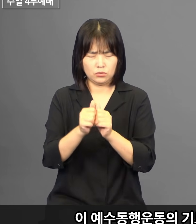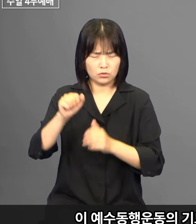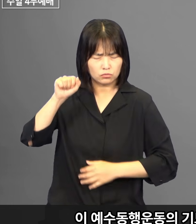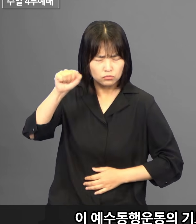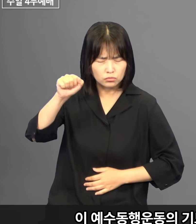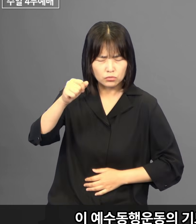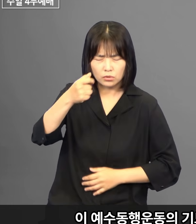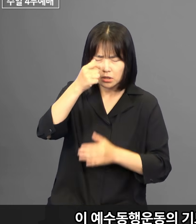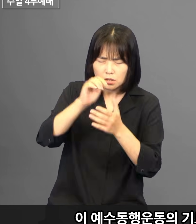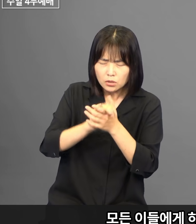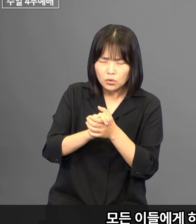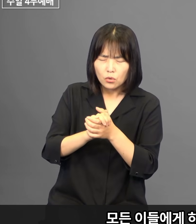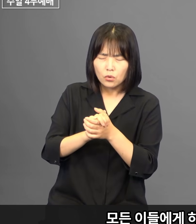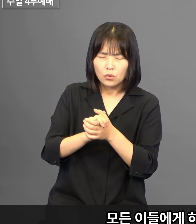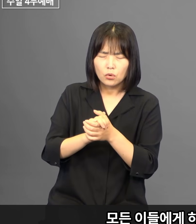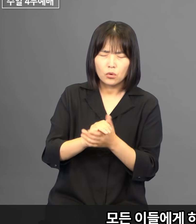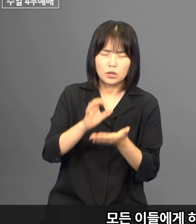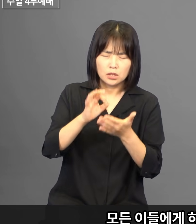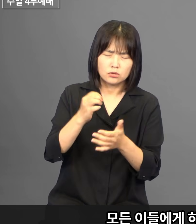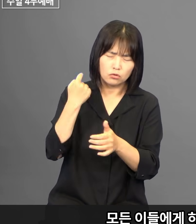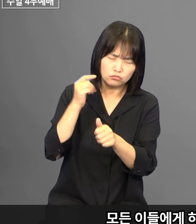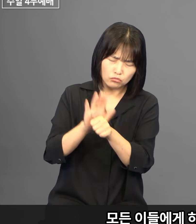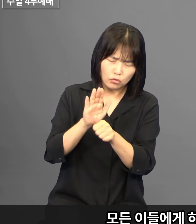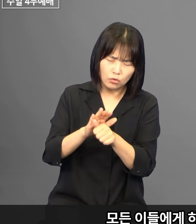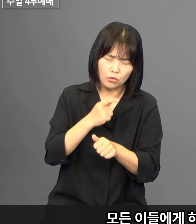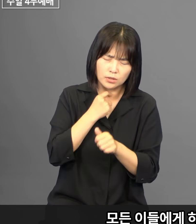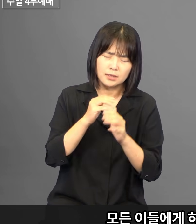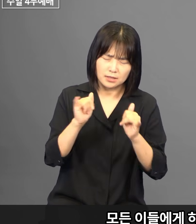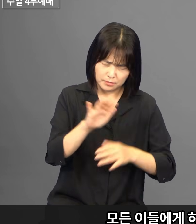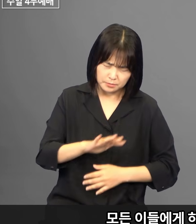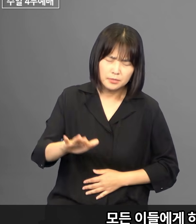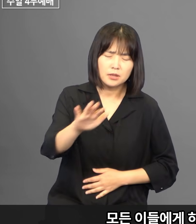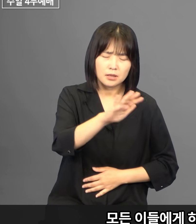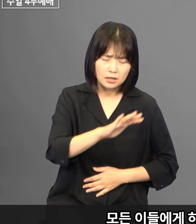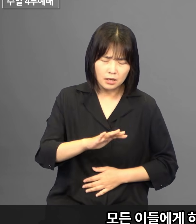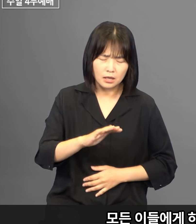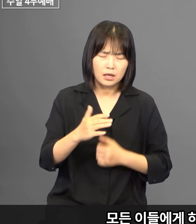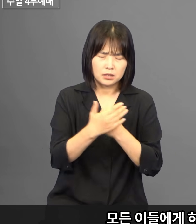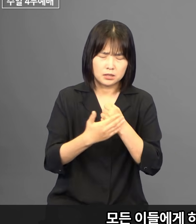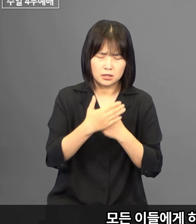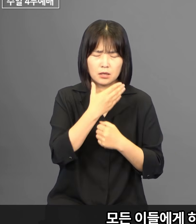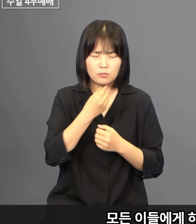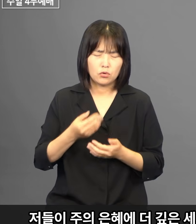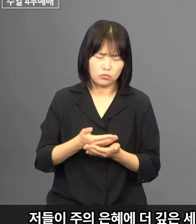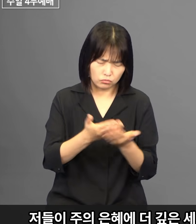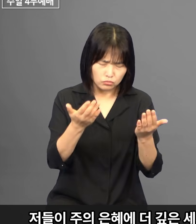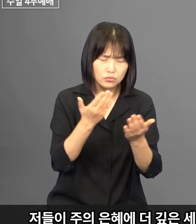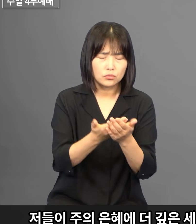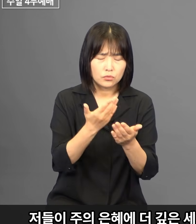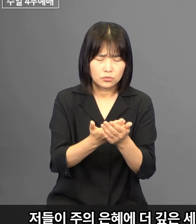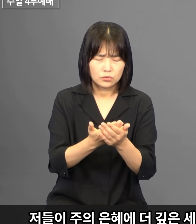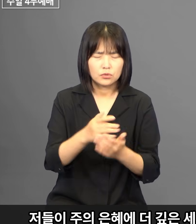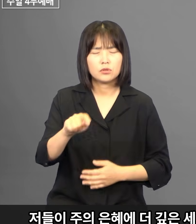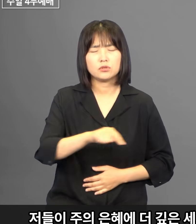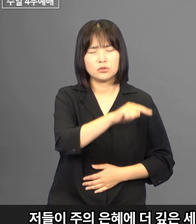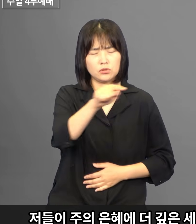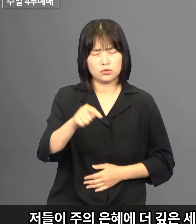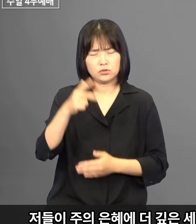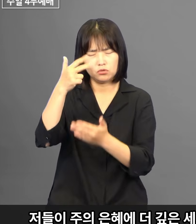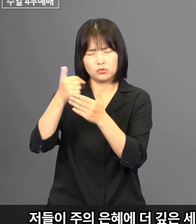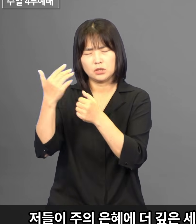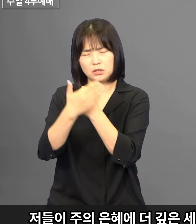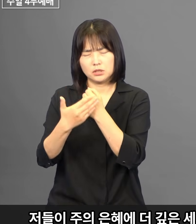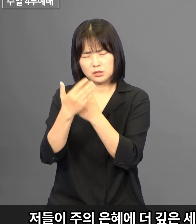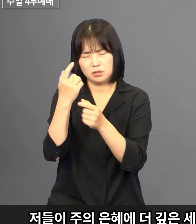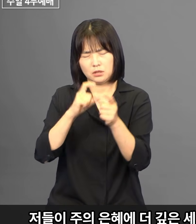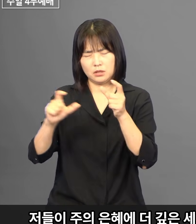기도와 재정으로 함께 하려고 하는 모든 이들에게 하나님 은혜와 복을 주소서. 저들이 주의 은혜의 더 깊은